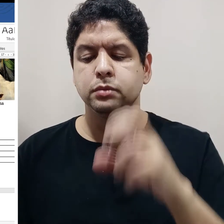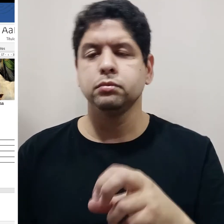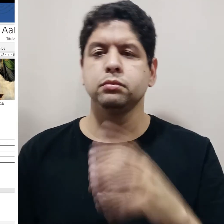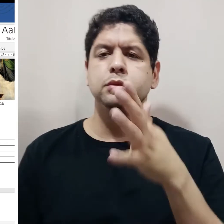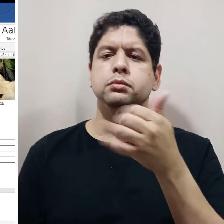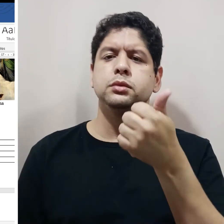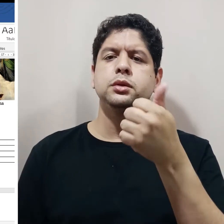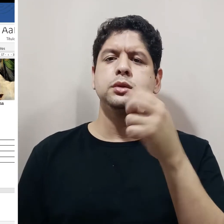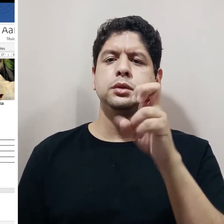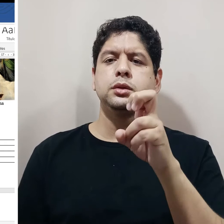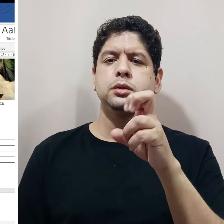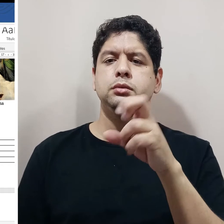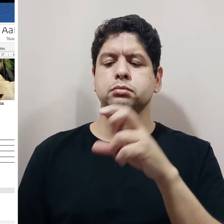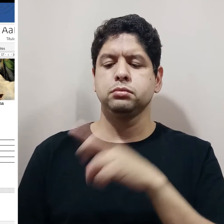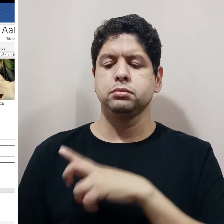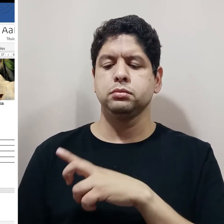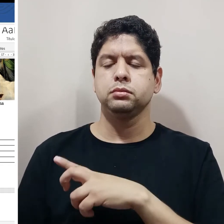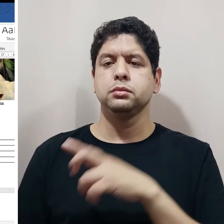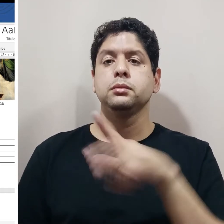1519,